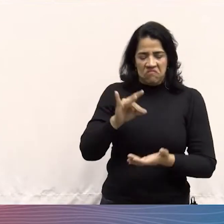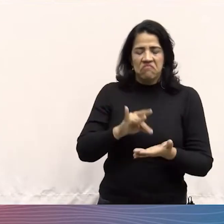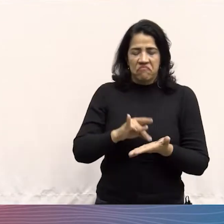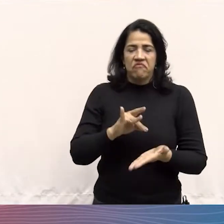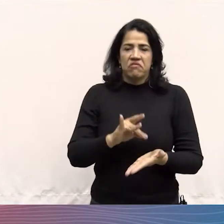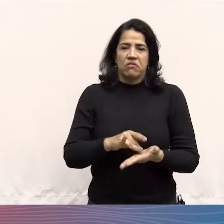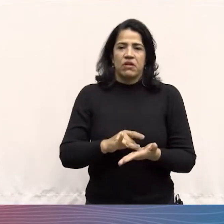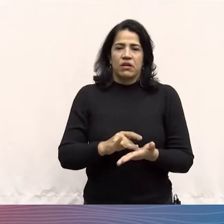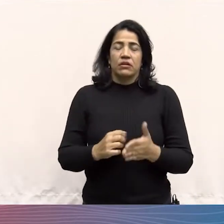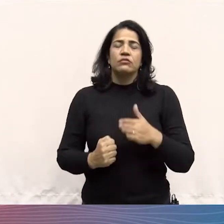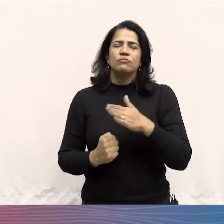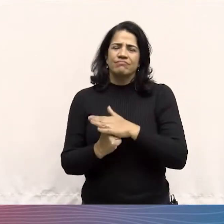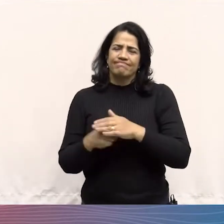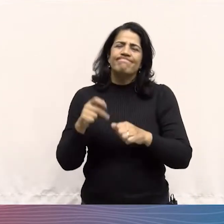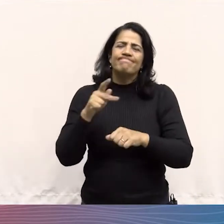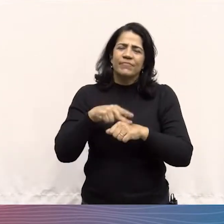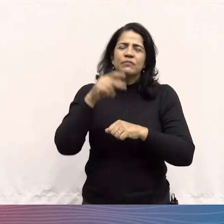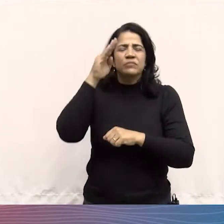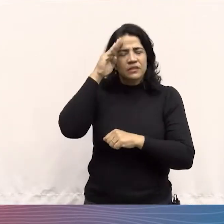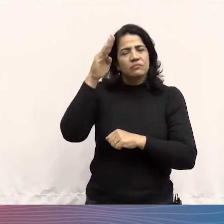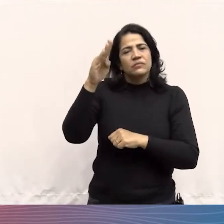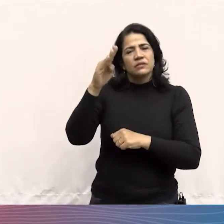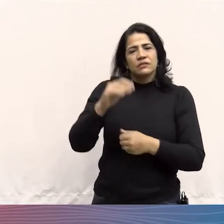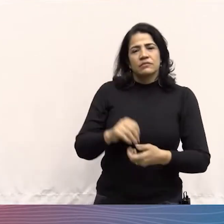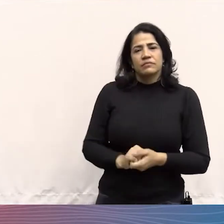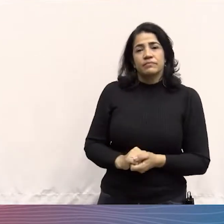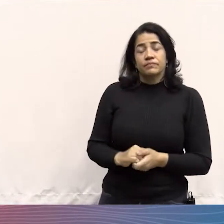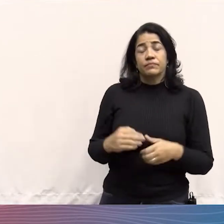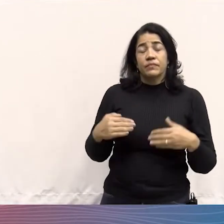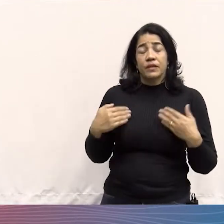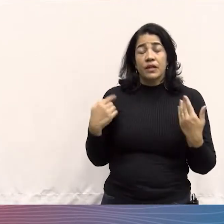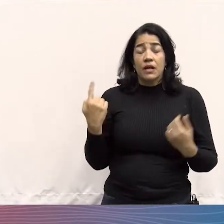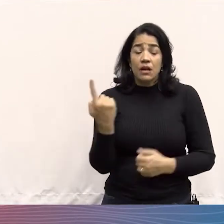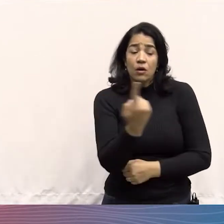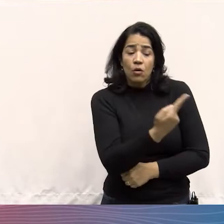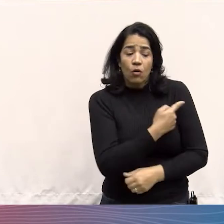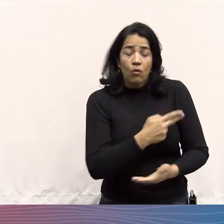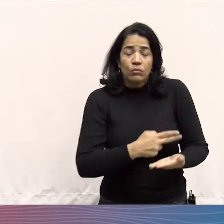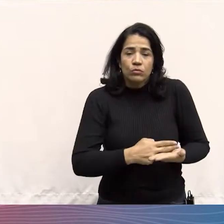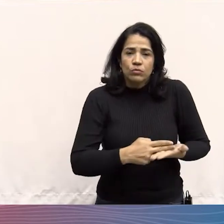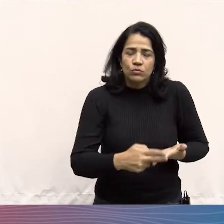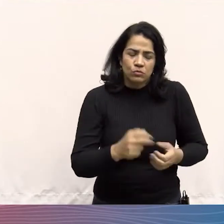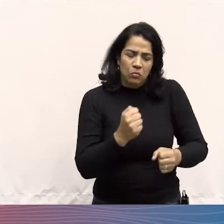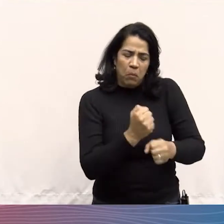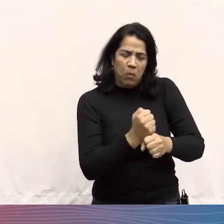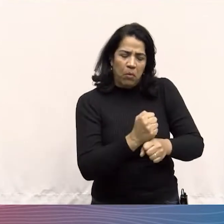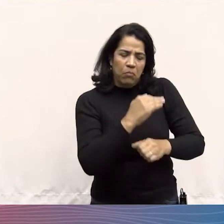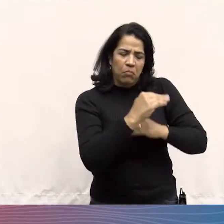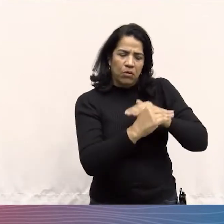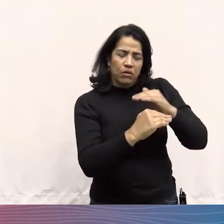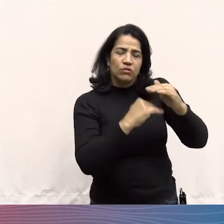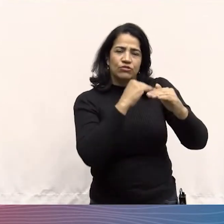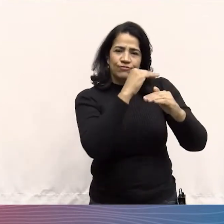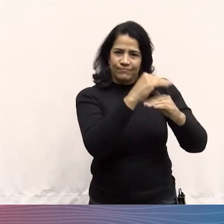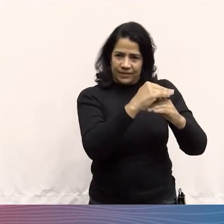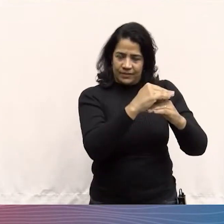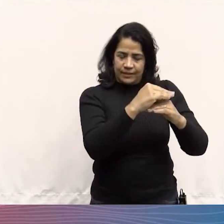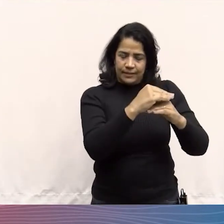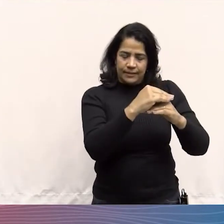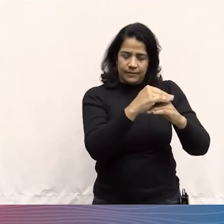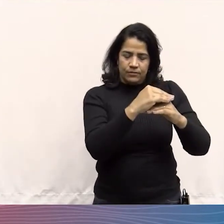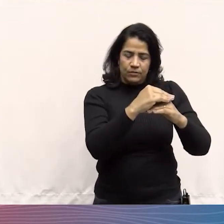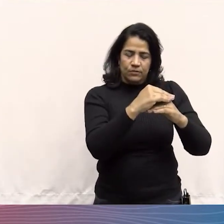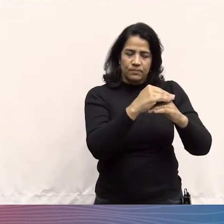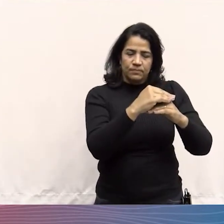principal. E aí nós, santos, somos edificados em cima disso. Somos